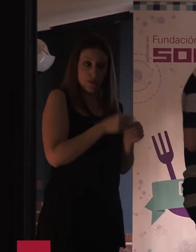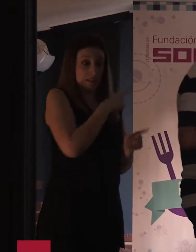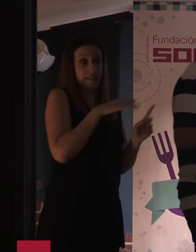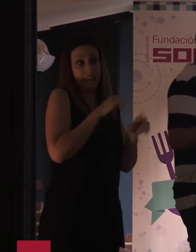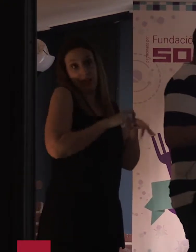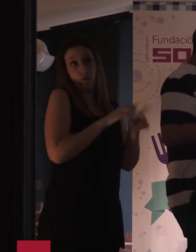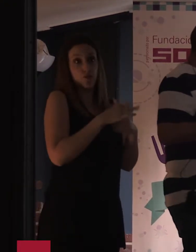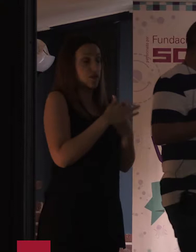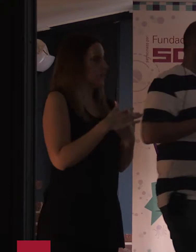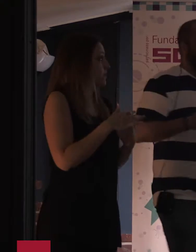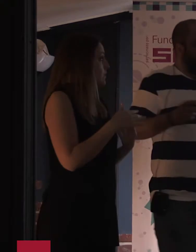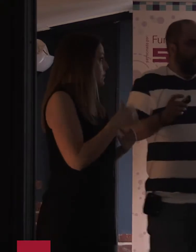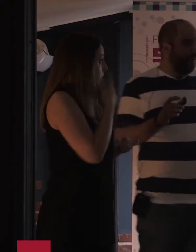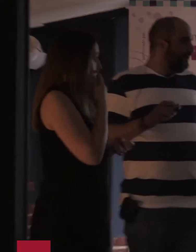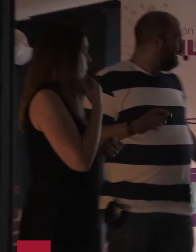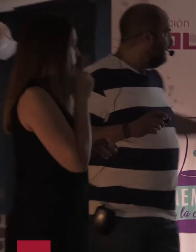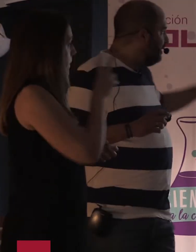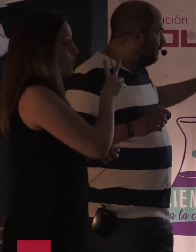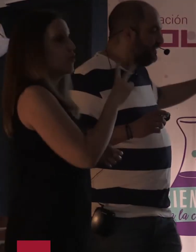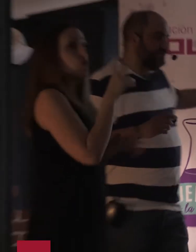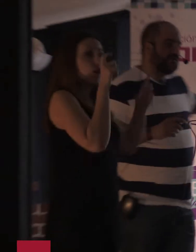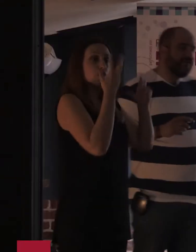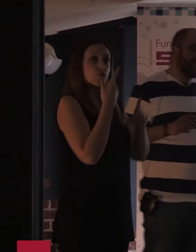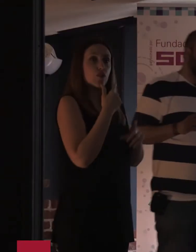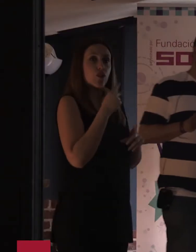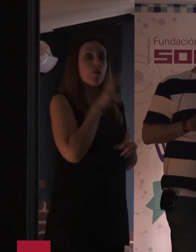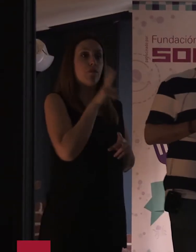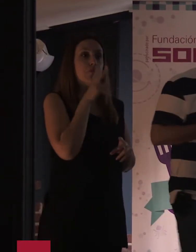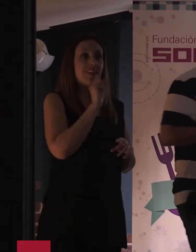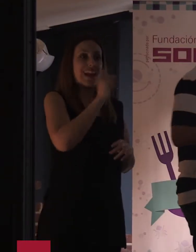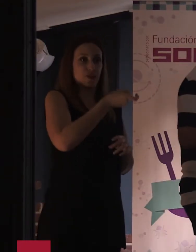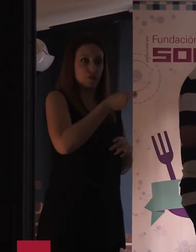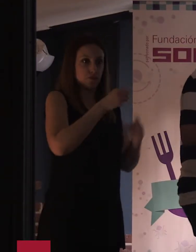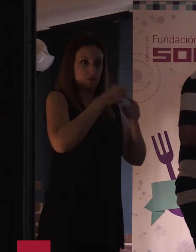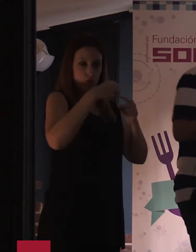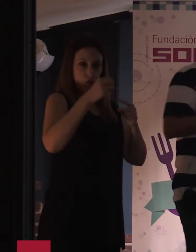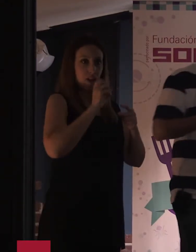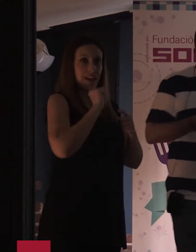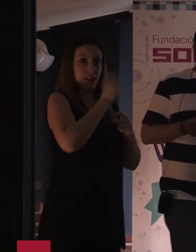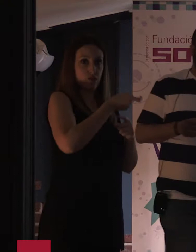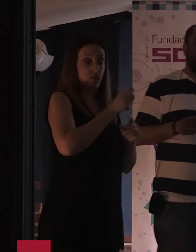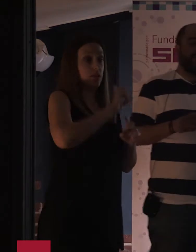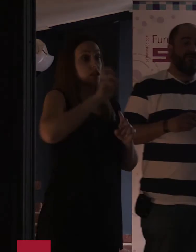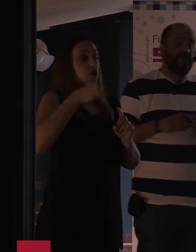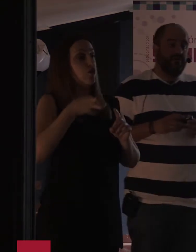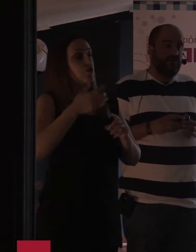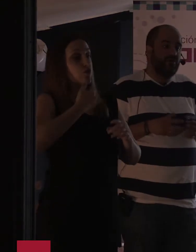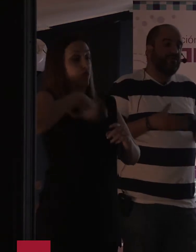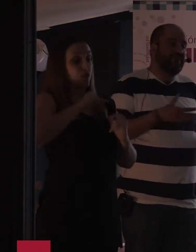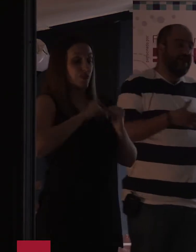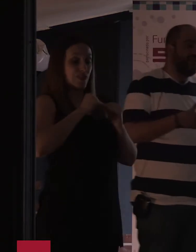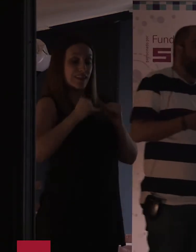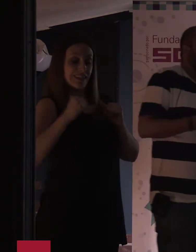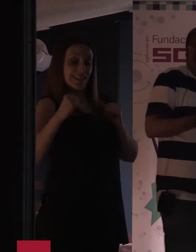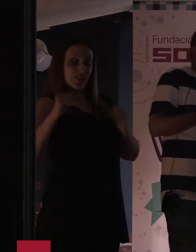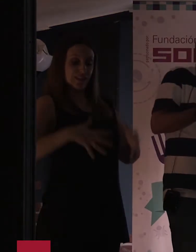excitaciones. Lo verde es una foto coloreada, lo verde son axones de neuronas y lo otro son nuestros hilos de excitación. Como